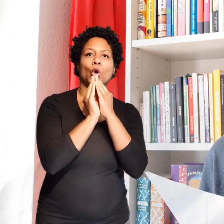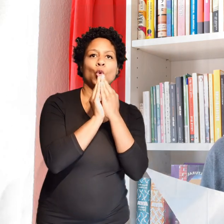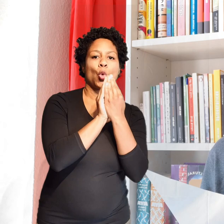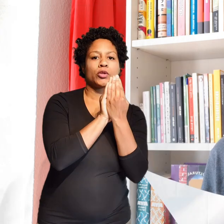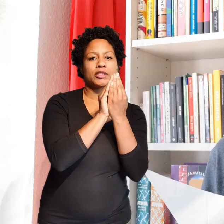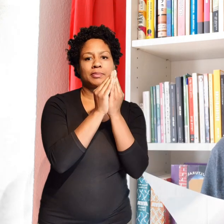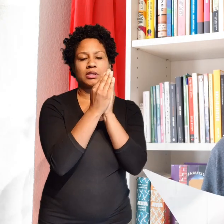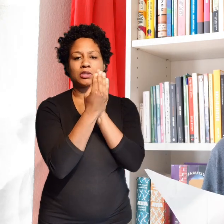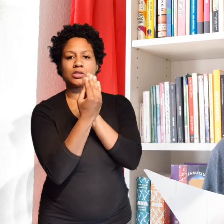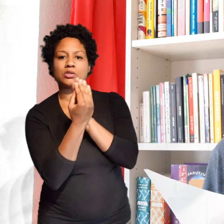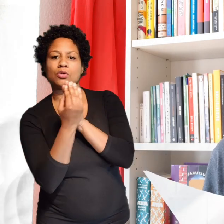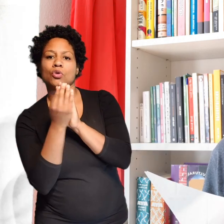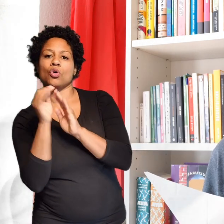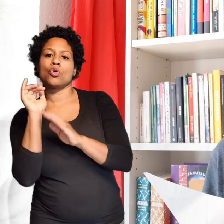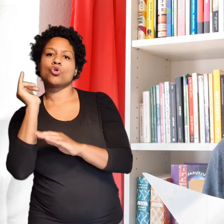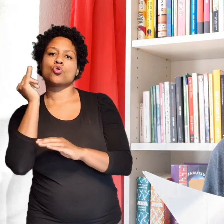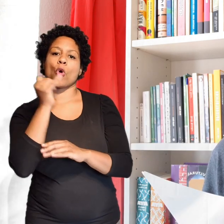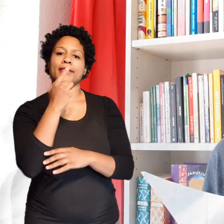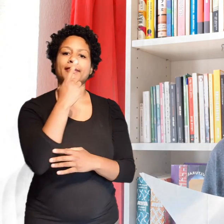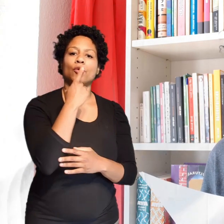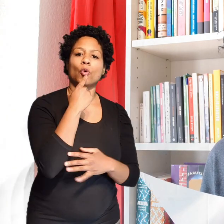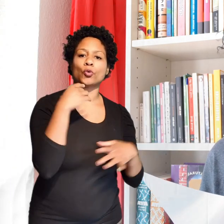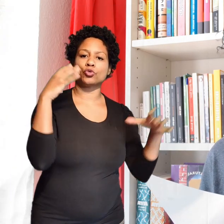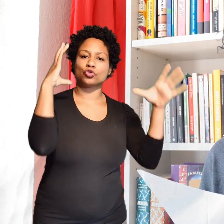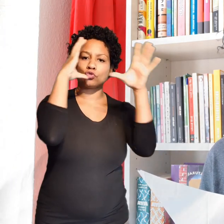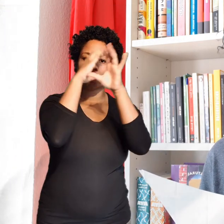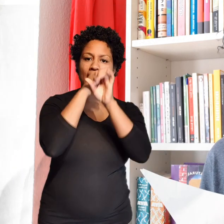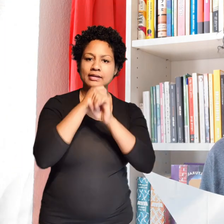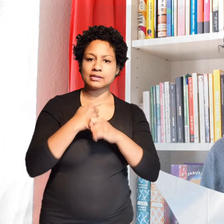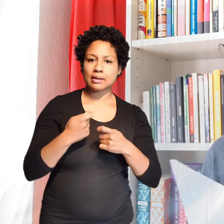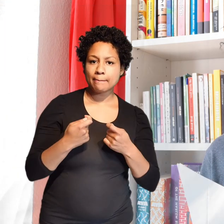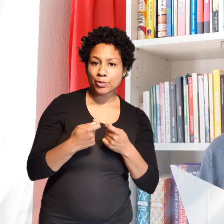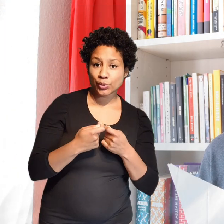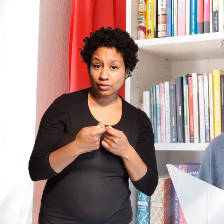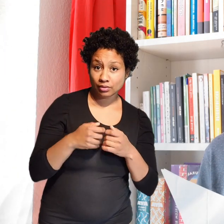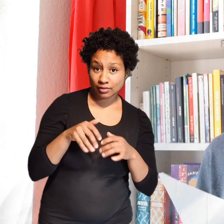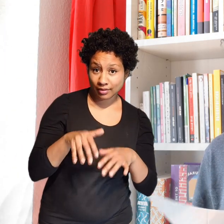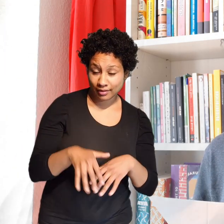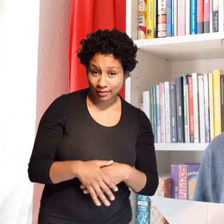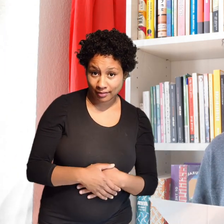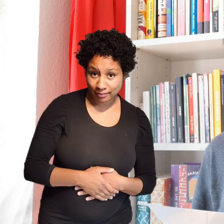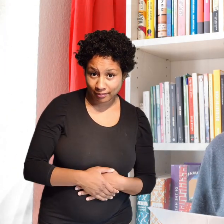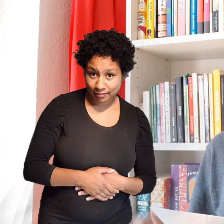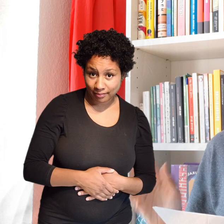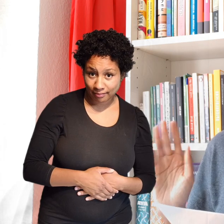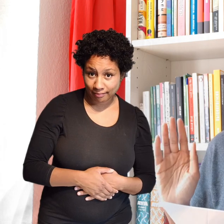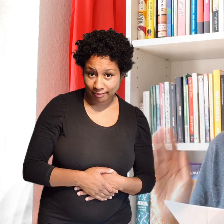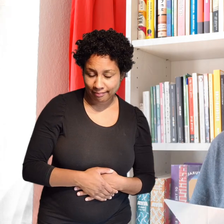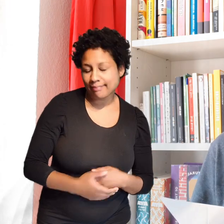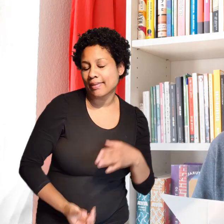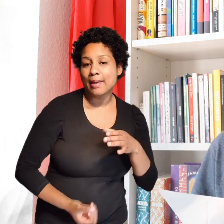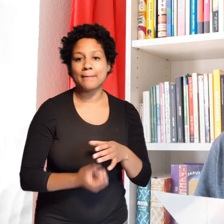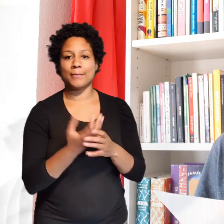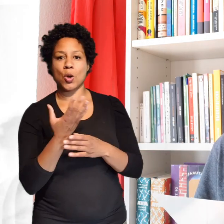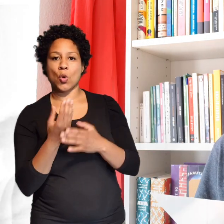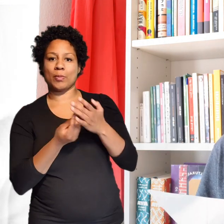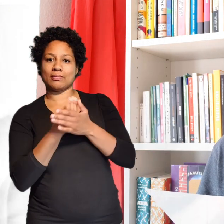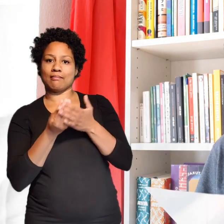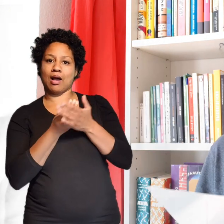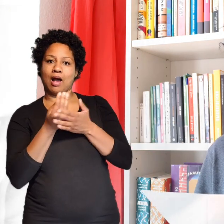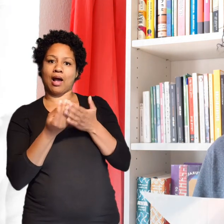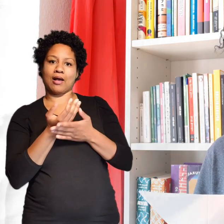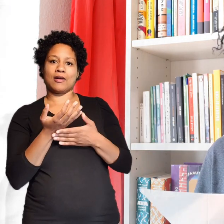goldrot-schwarzem Bund. Blumen malen ganz ohne Rücksicht